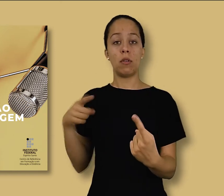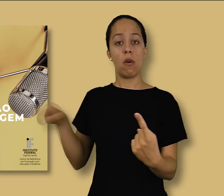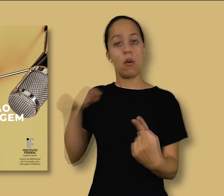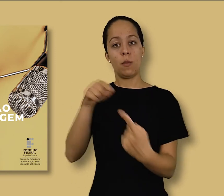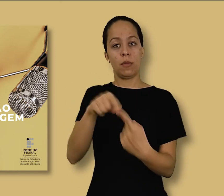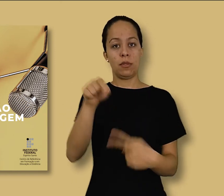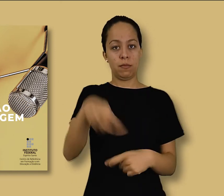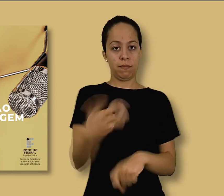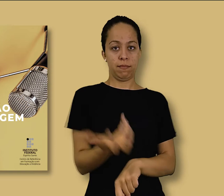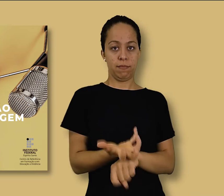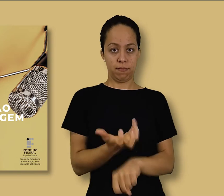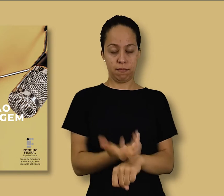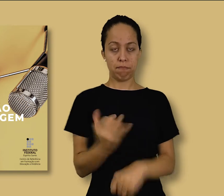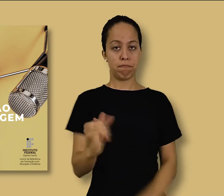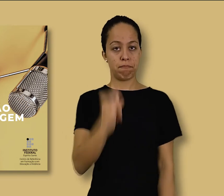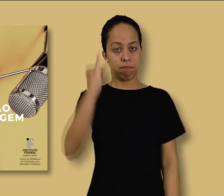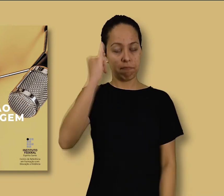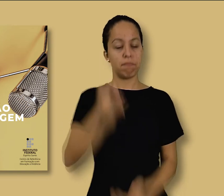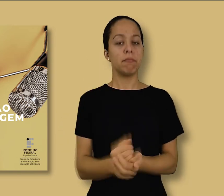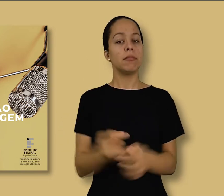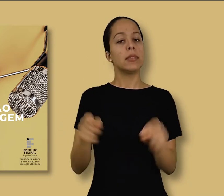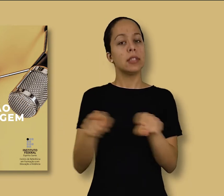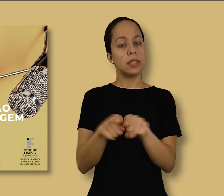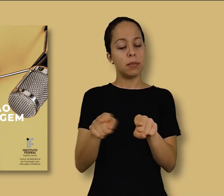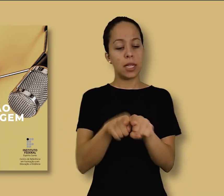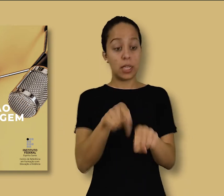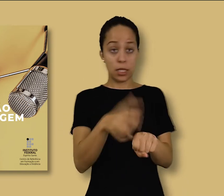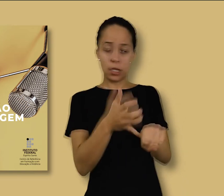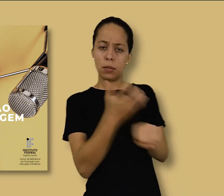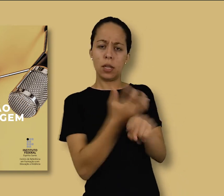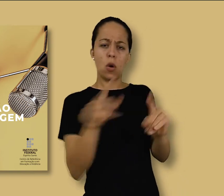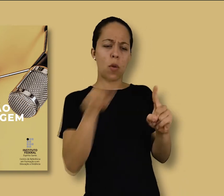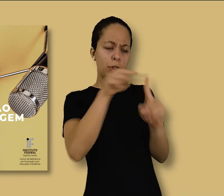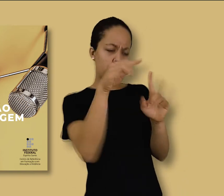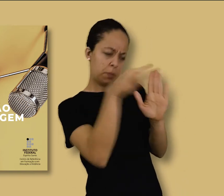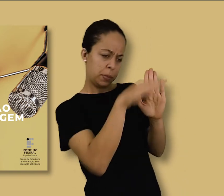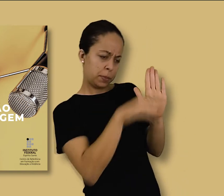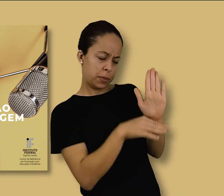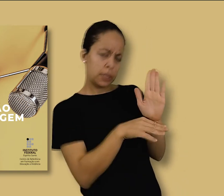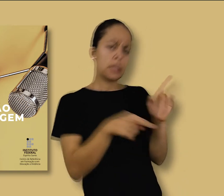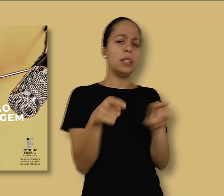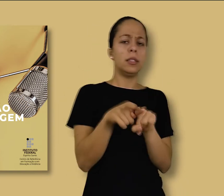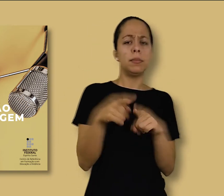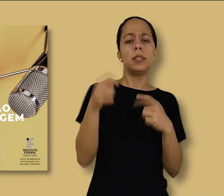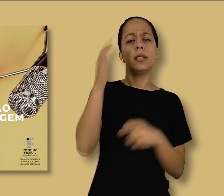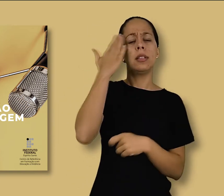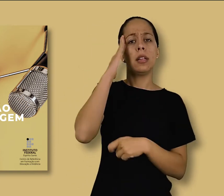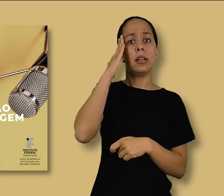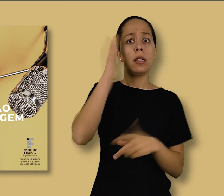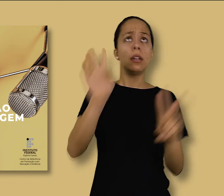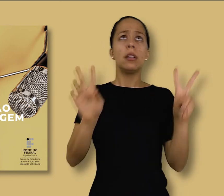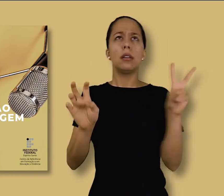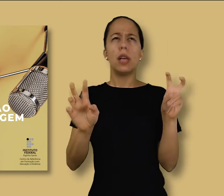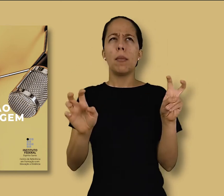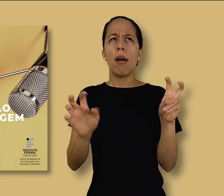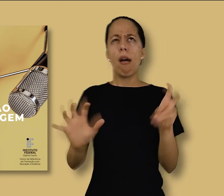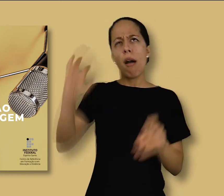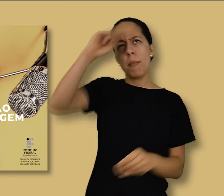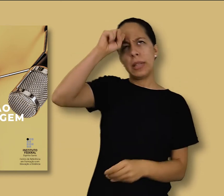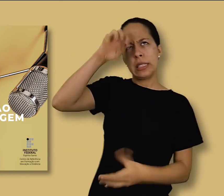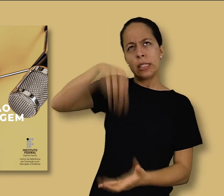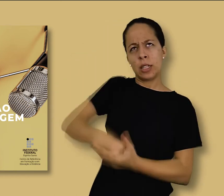falarmos sobre nossos objetivos com essa disciplina e também entendermos o porquê é